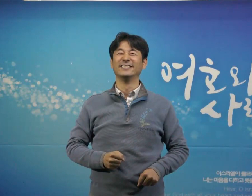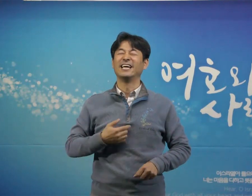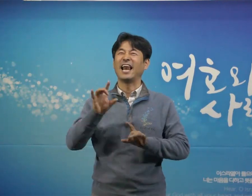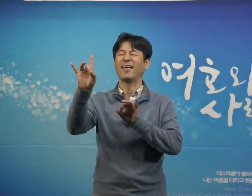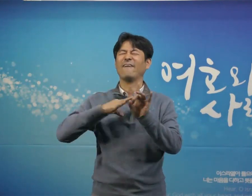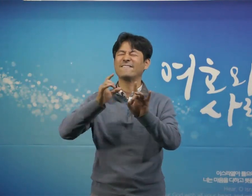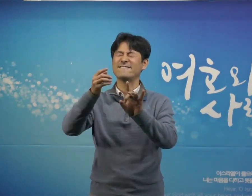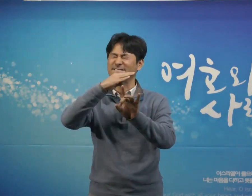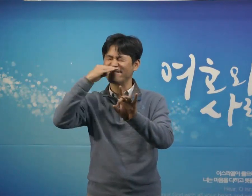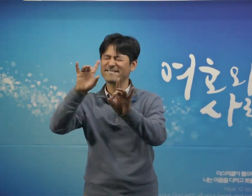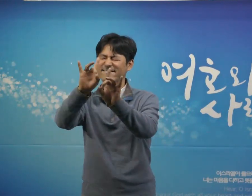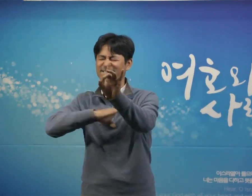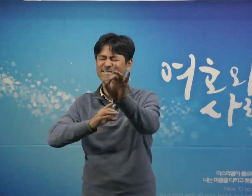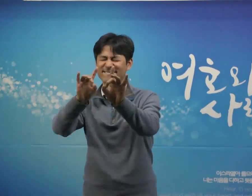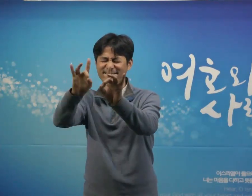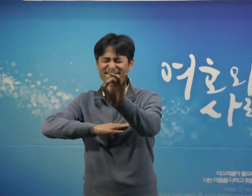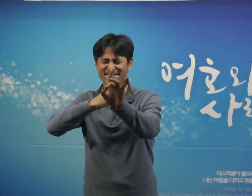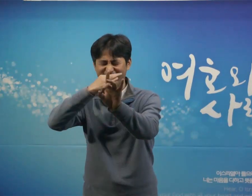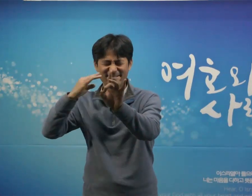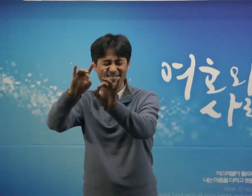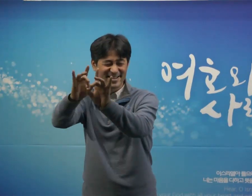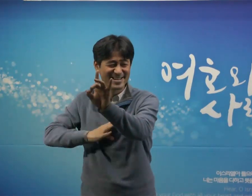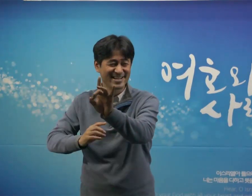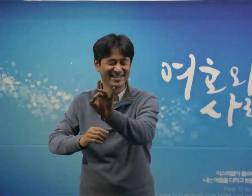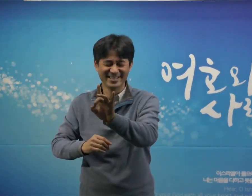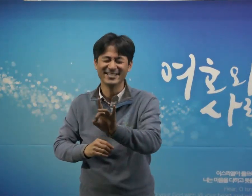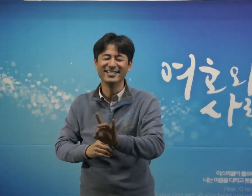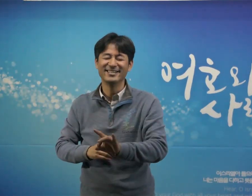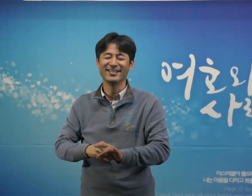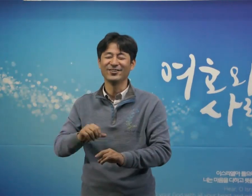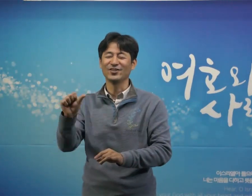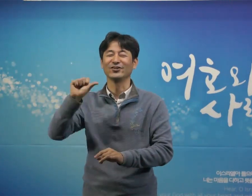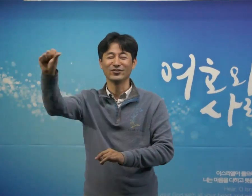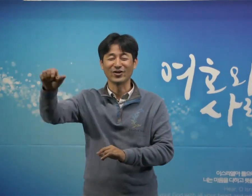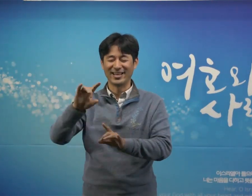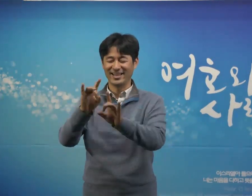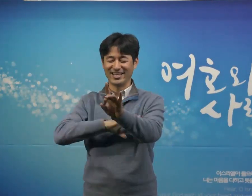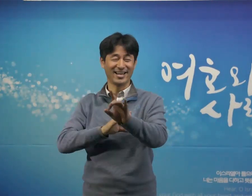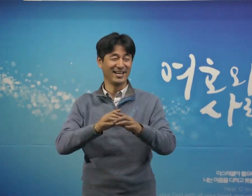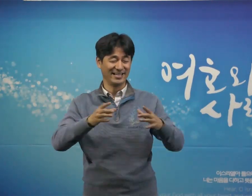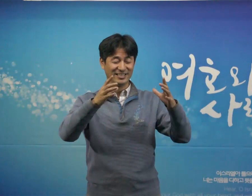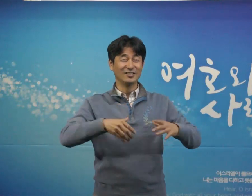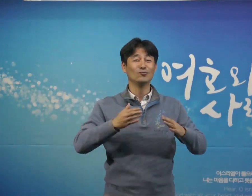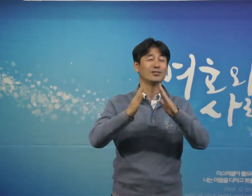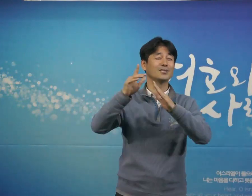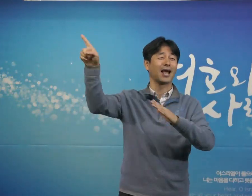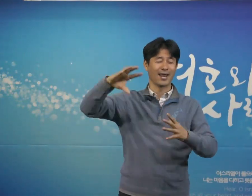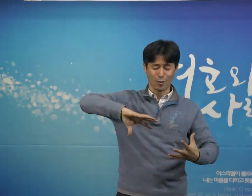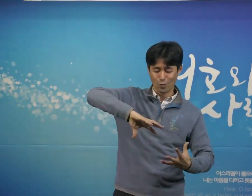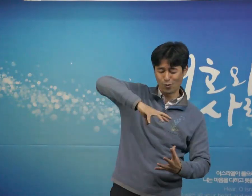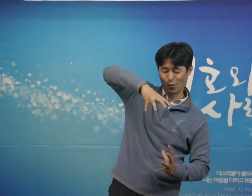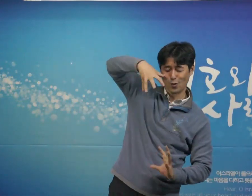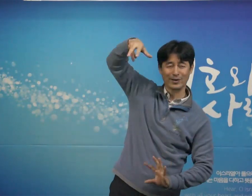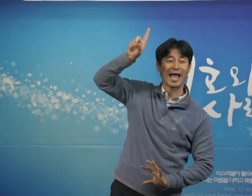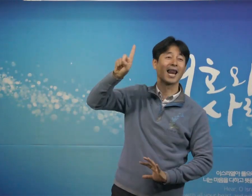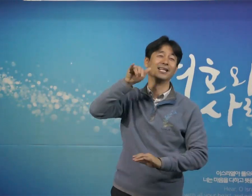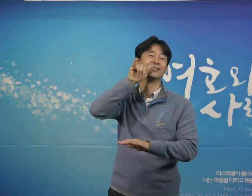집에다 두려고 샀다. 그래서 하나를 달라고 해가지고 선생님한테 5,000원을 드리고 제가